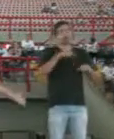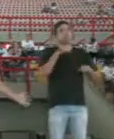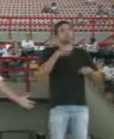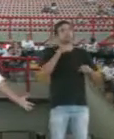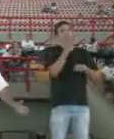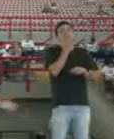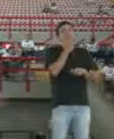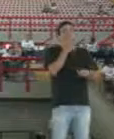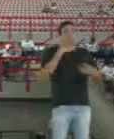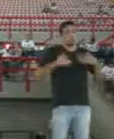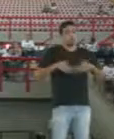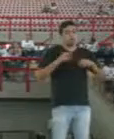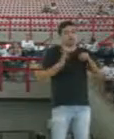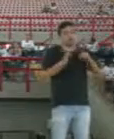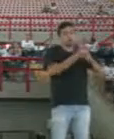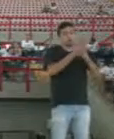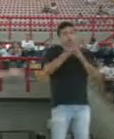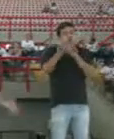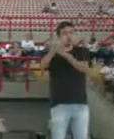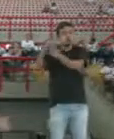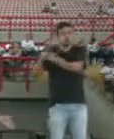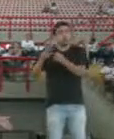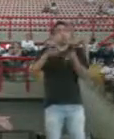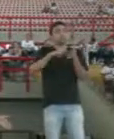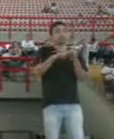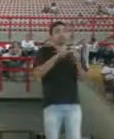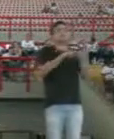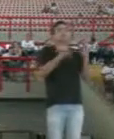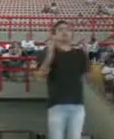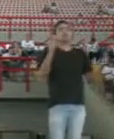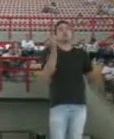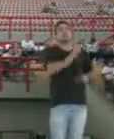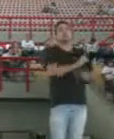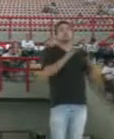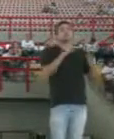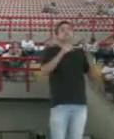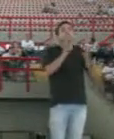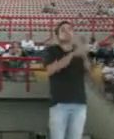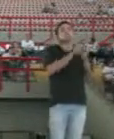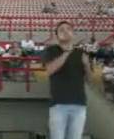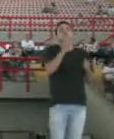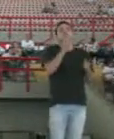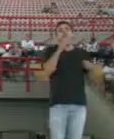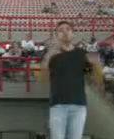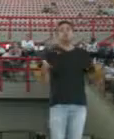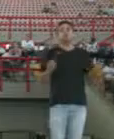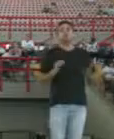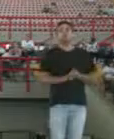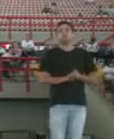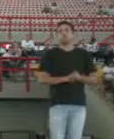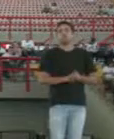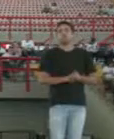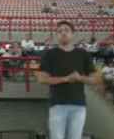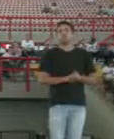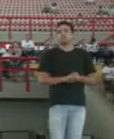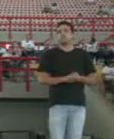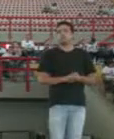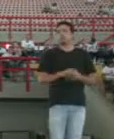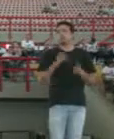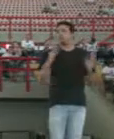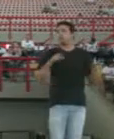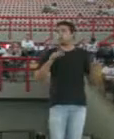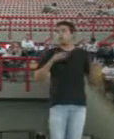quê? De se esconder. Se esconder, eu também me escondo, rapaz. Não é se esconder, não. Como é? E de